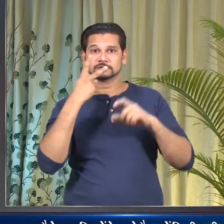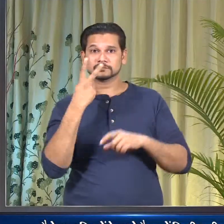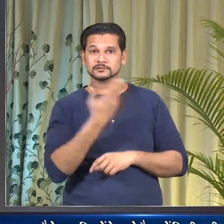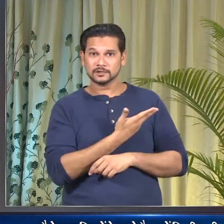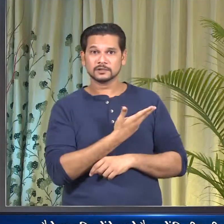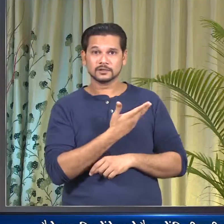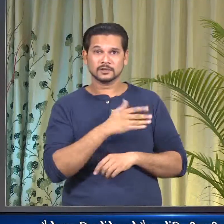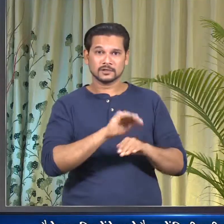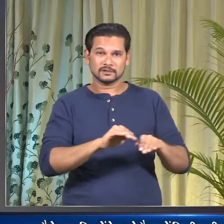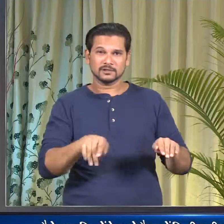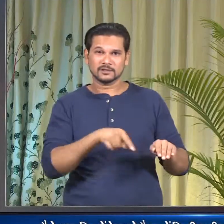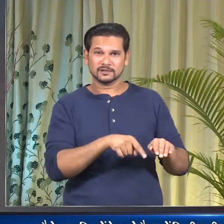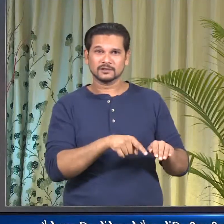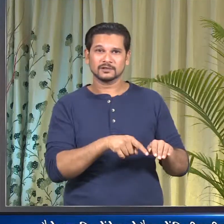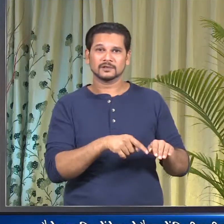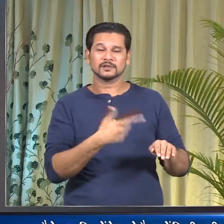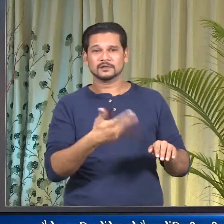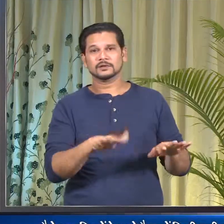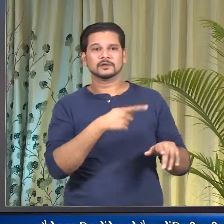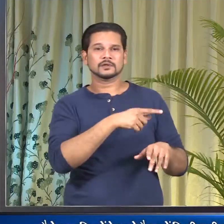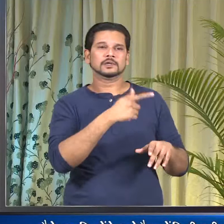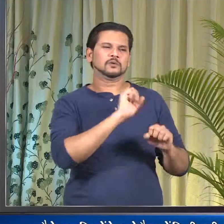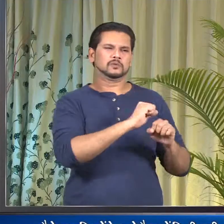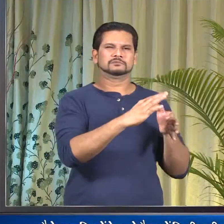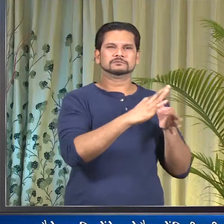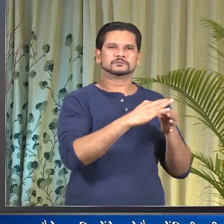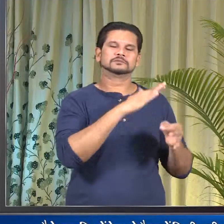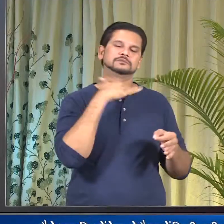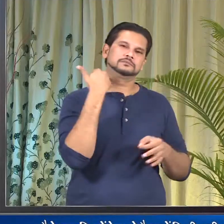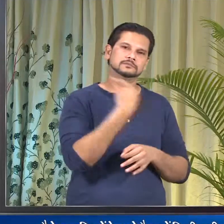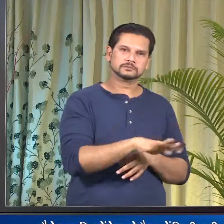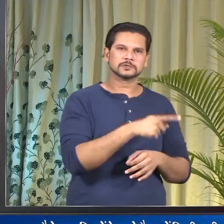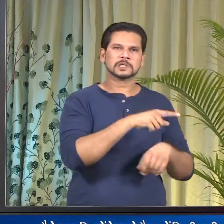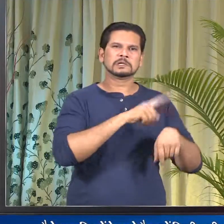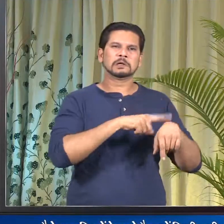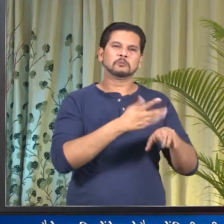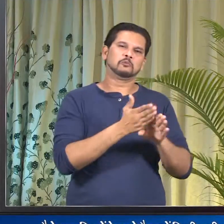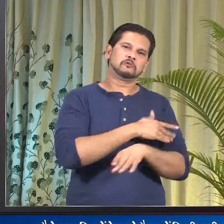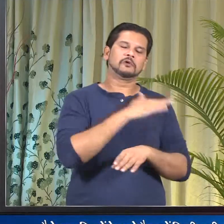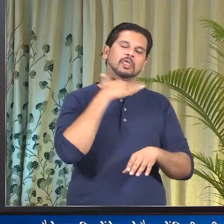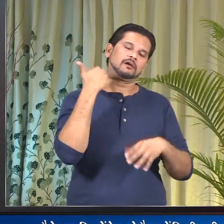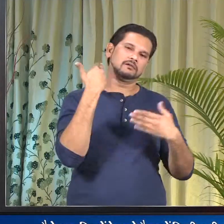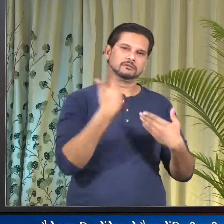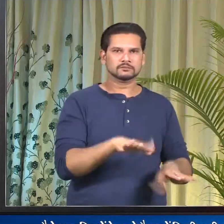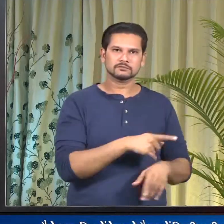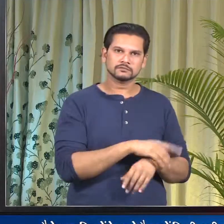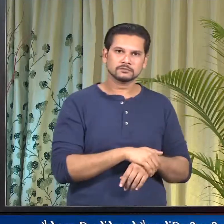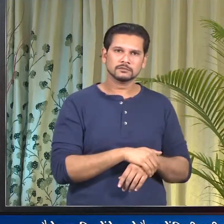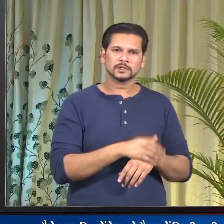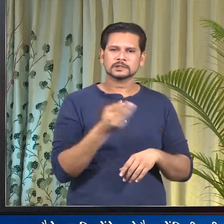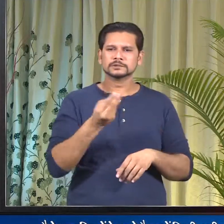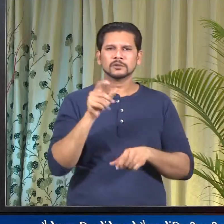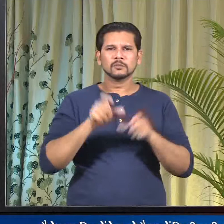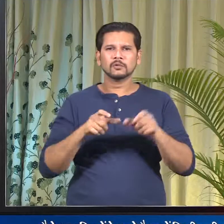मानो किसी समीप संबंधी की मृत्य हुई और अज समय मृत्य हुई कुछ